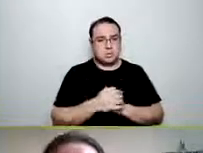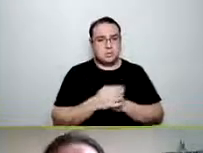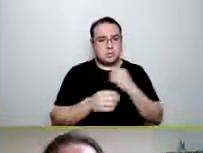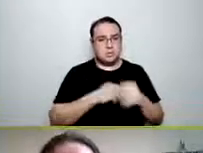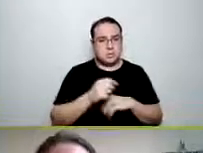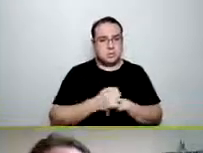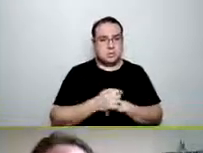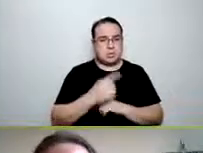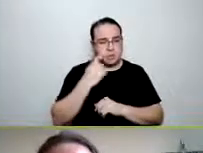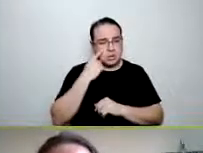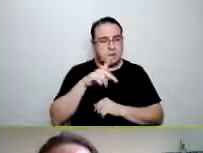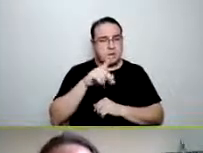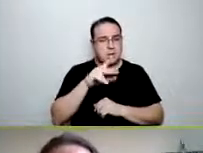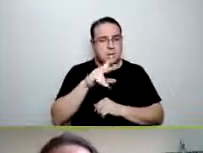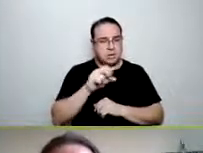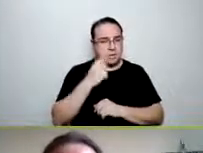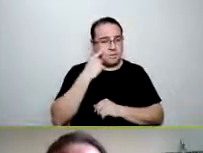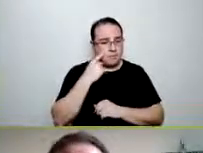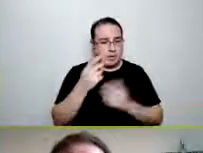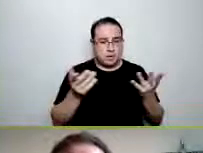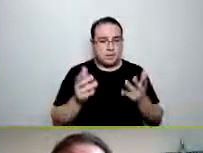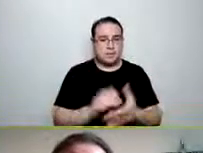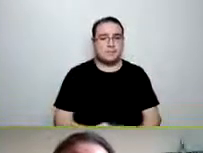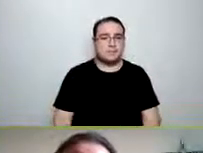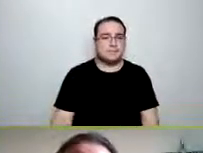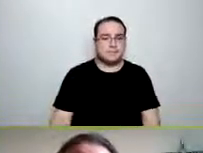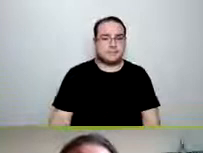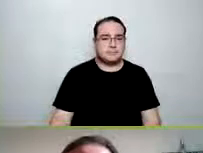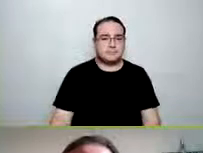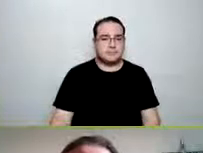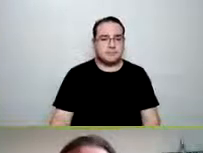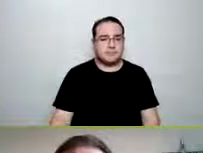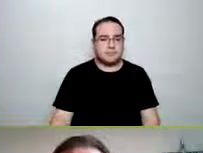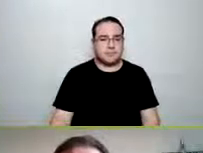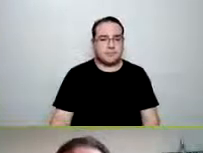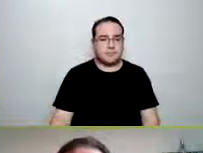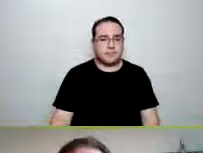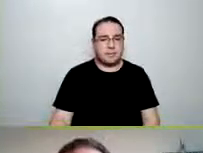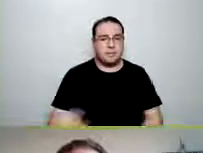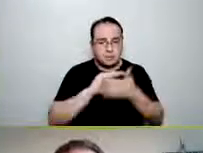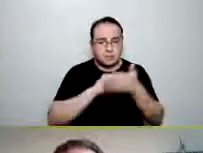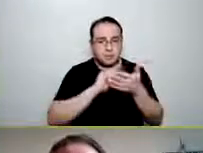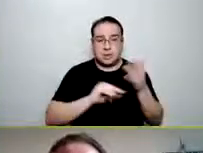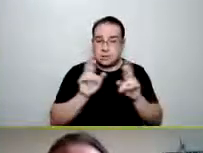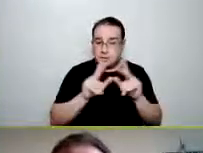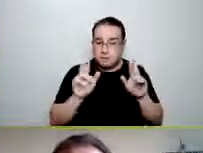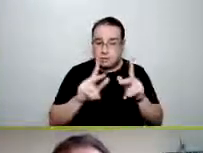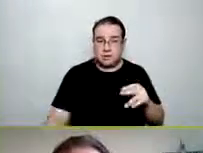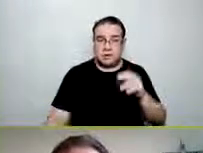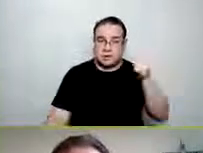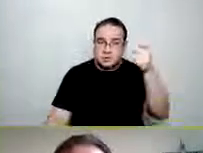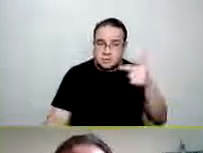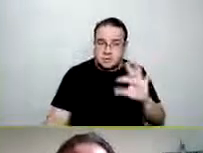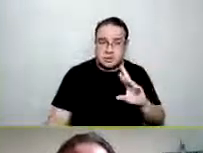especialmente de arquivá-las, como a gente vai ver agora. Então, uma documentação é diferente da